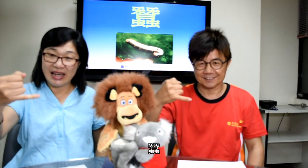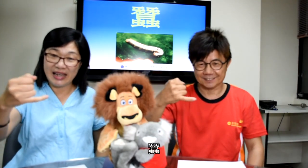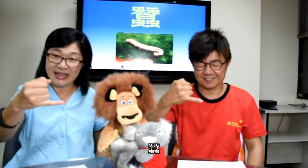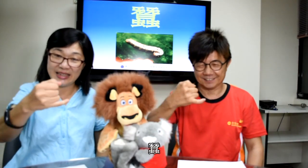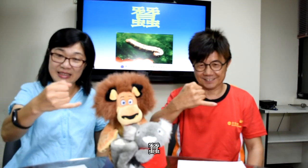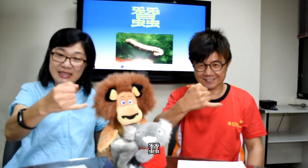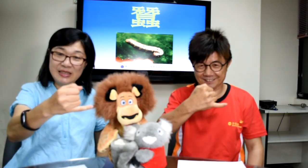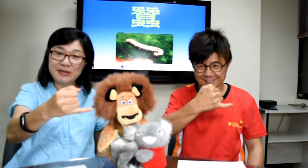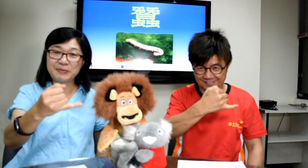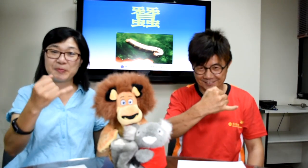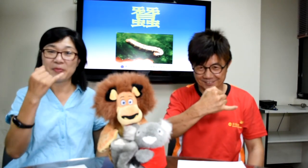蚕，